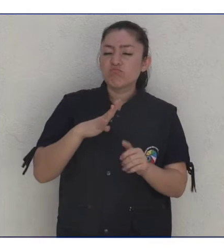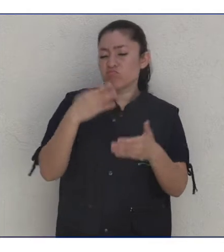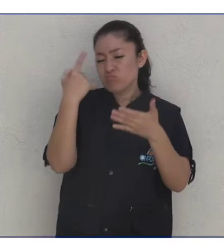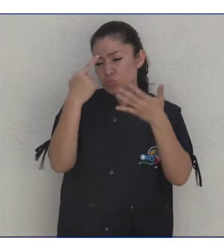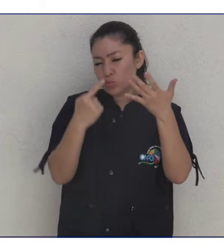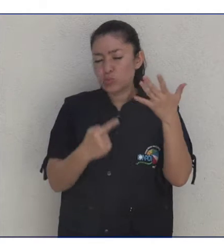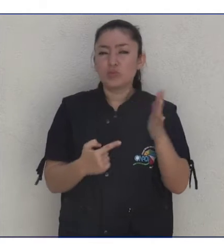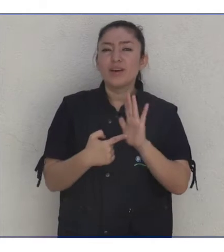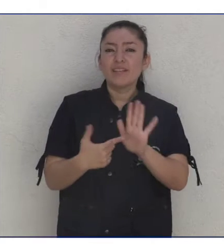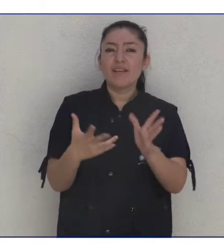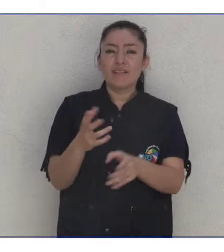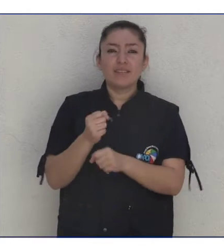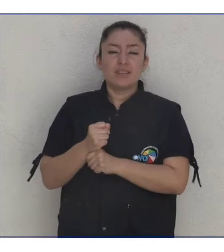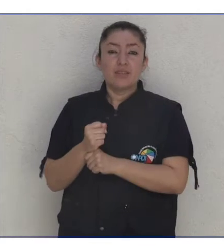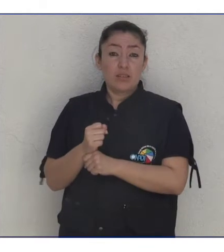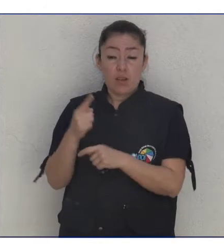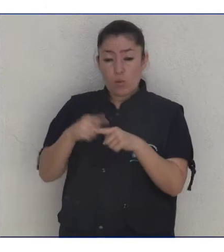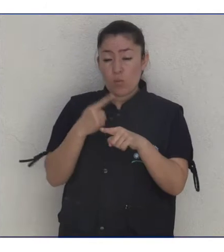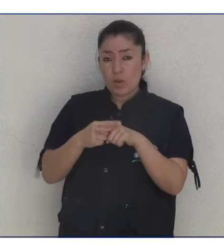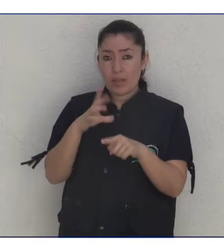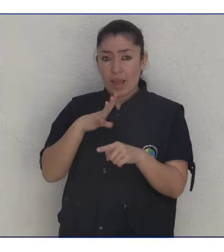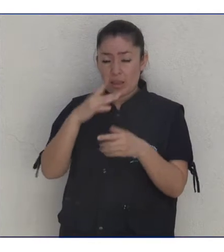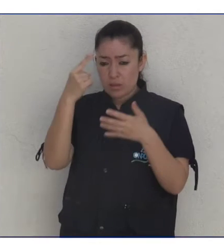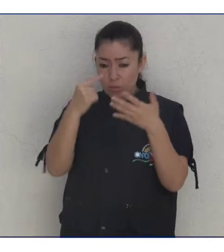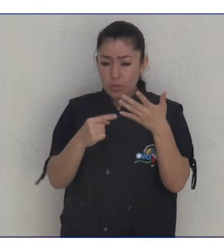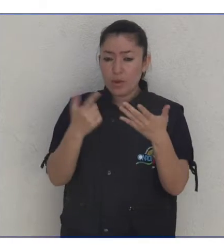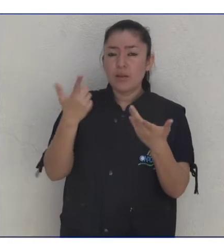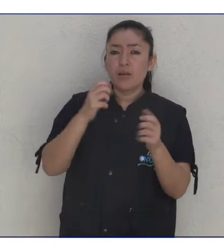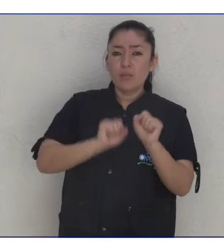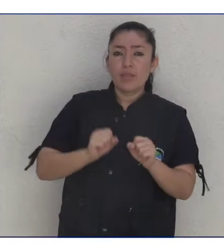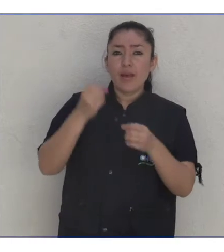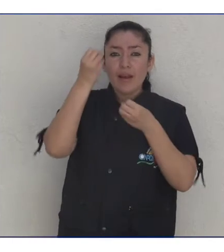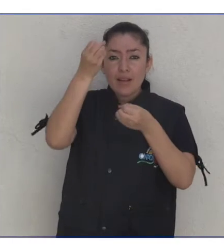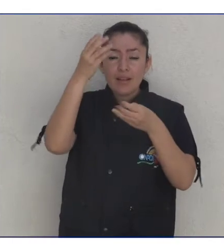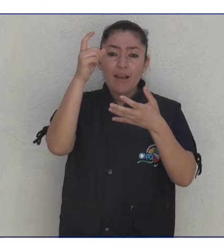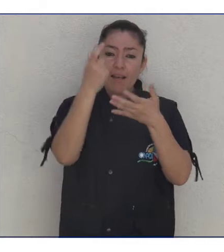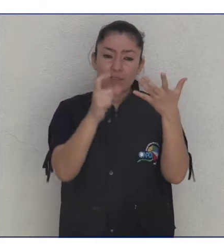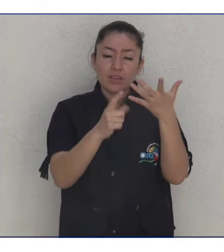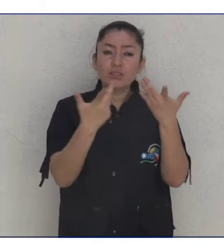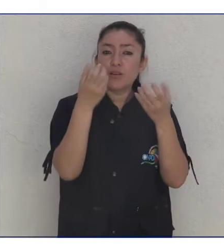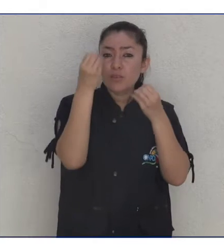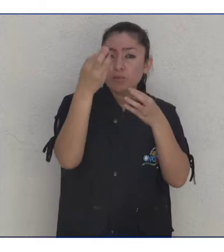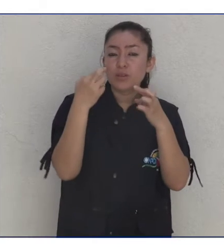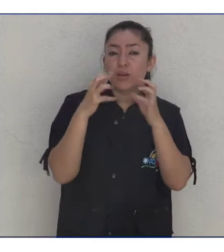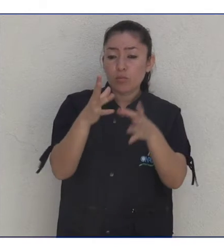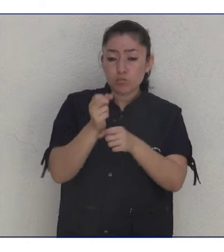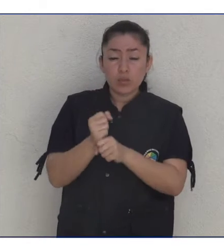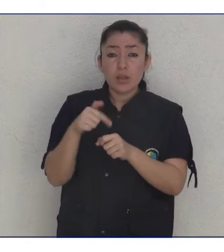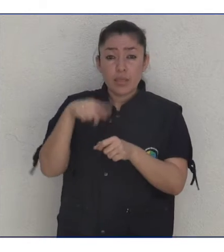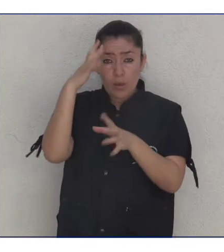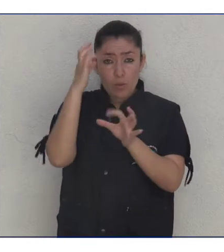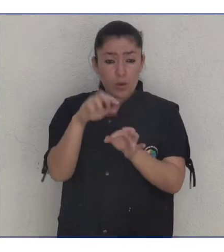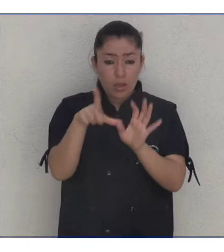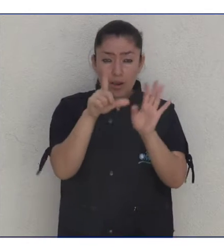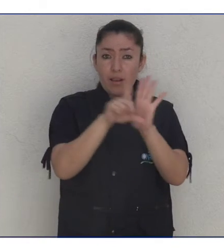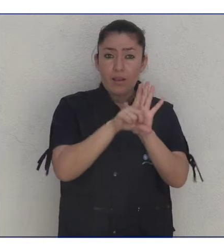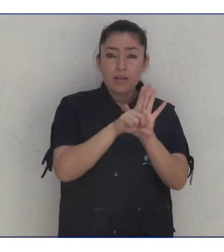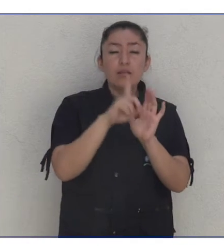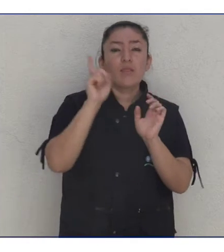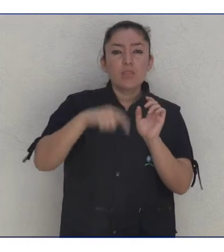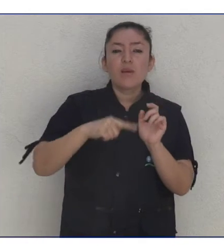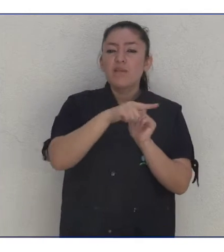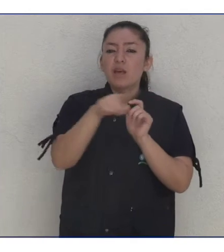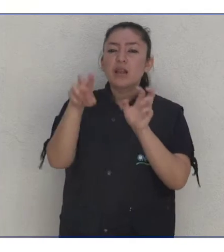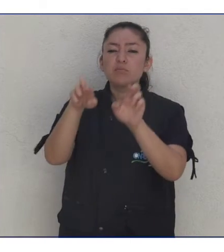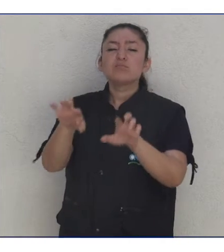periodo de reserva. Cuando persistan las causas que hubiesen dado origen a la clasificación de información reservada, de conformidad con esta ley,